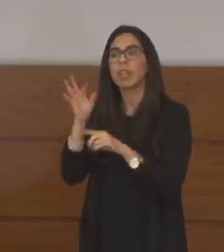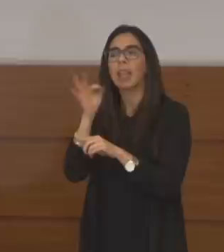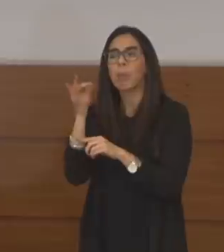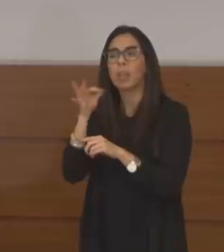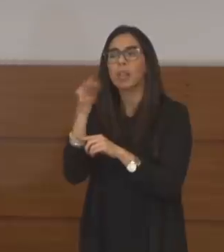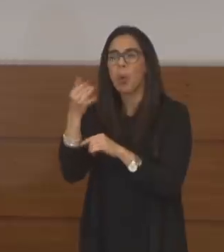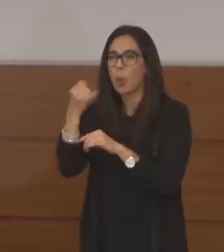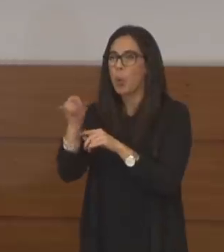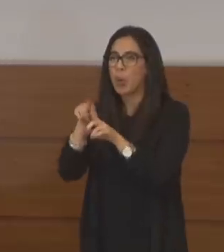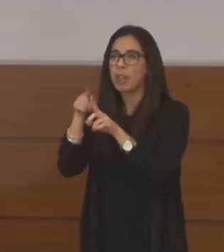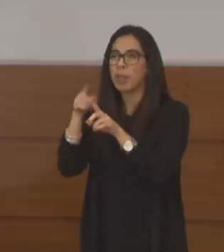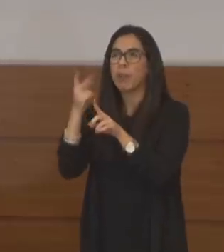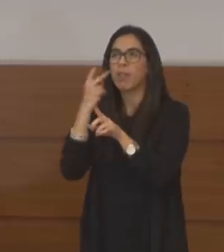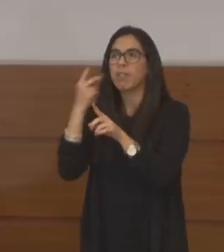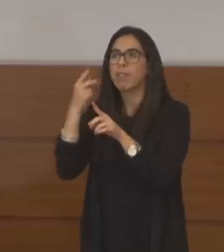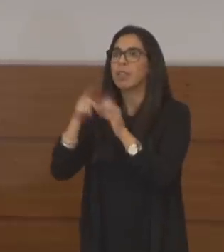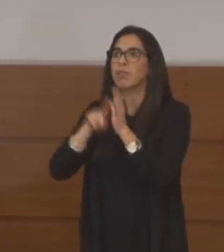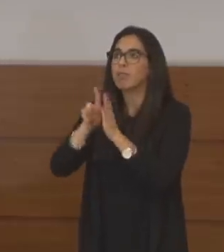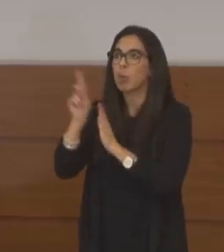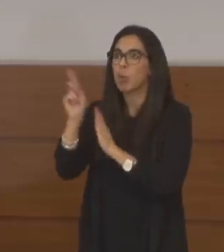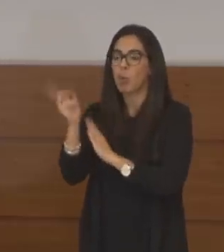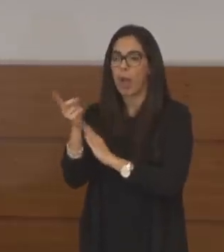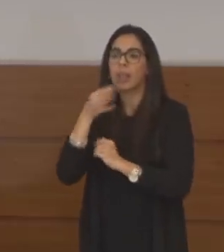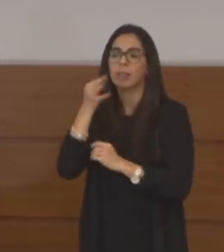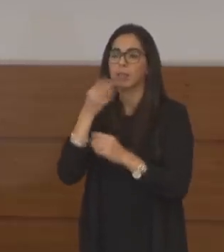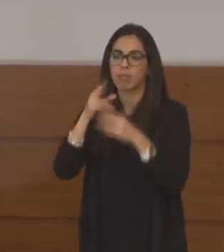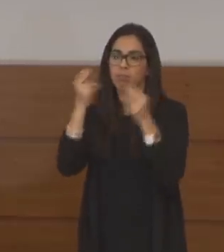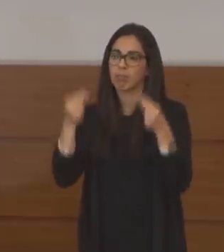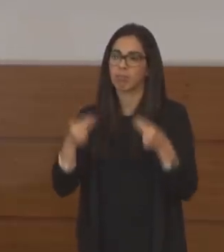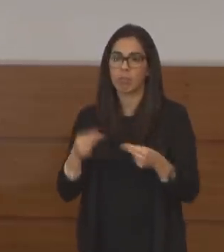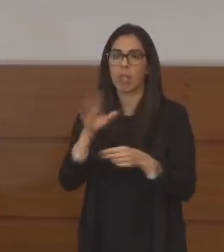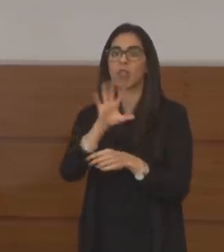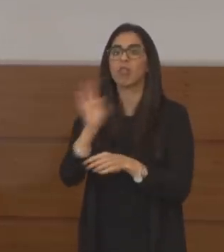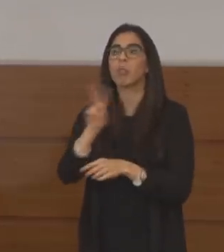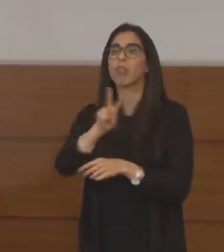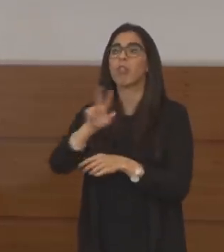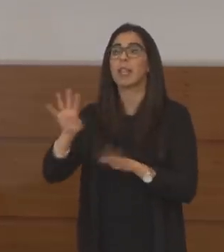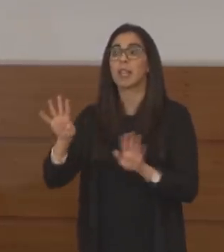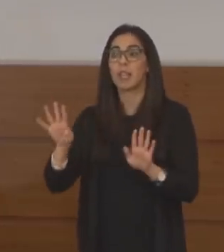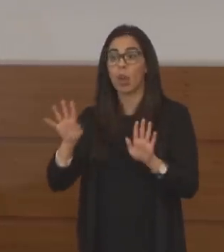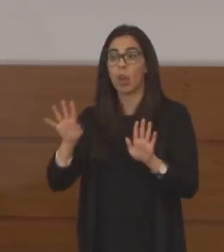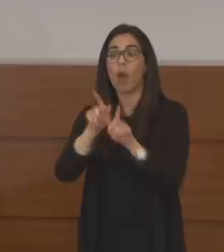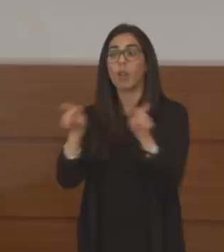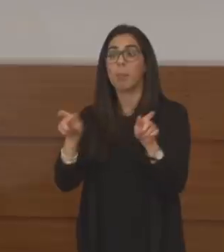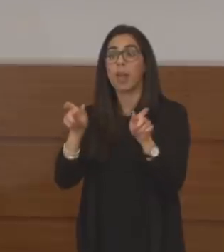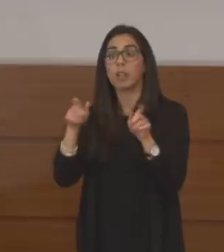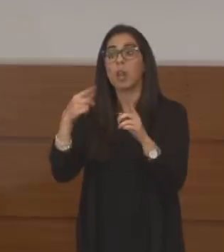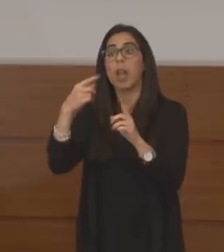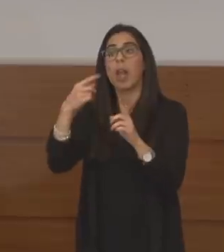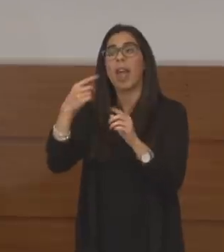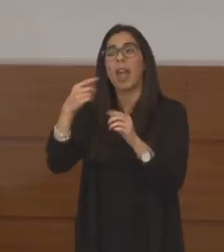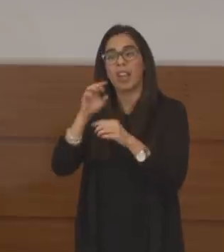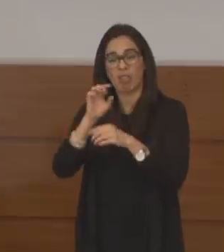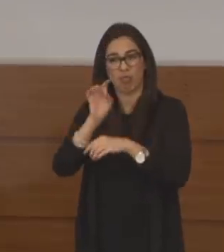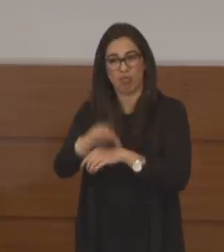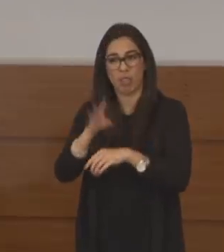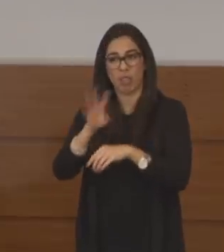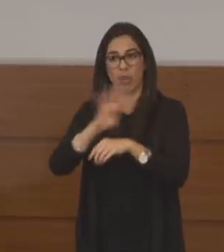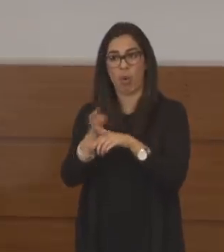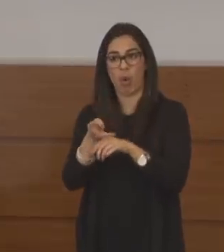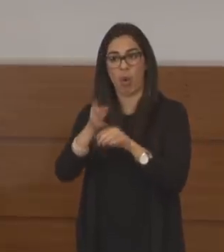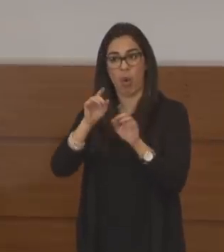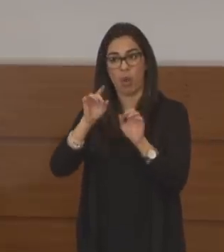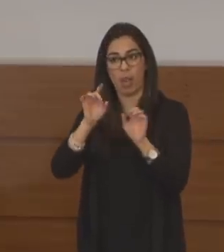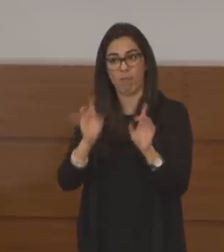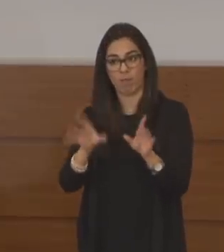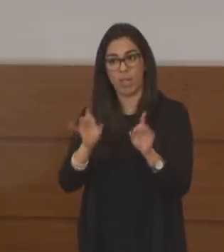tamponi quindi noi abbiamo 529 positivi in più per un totale di